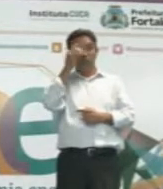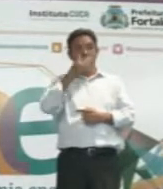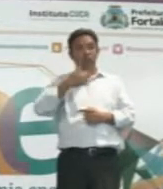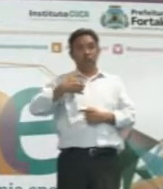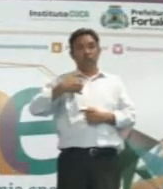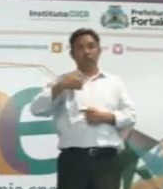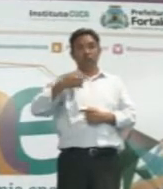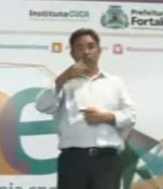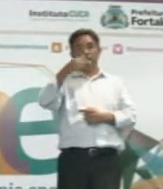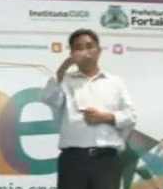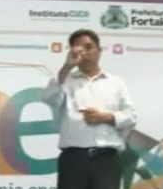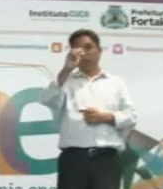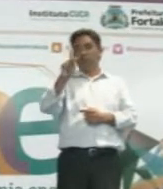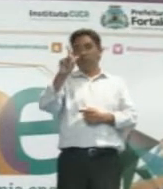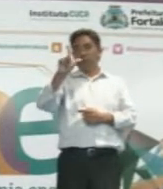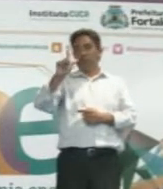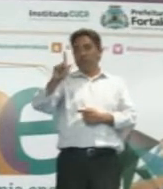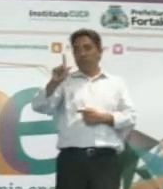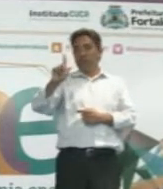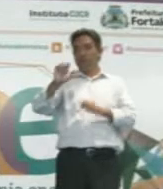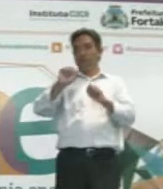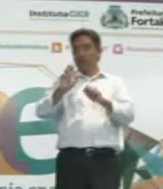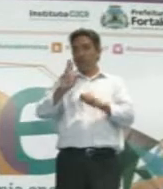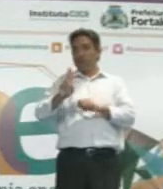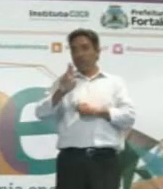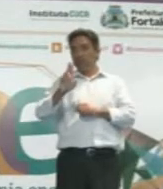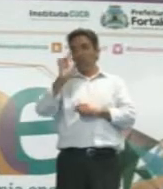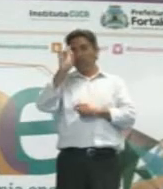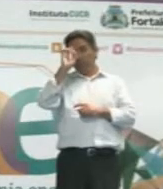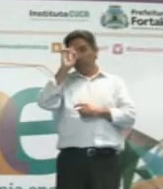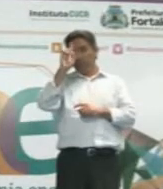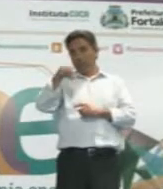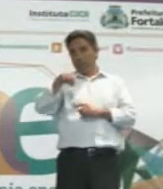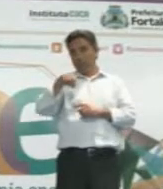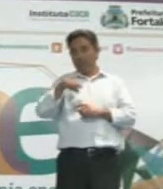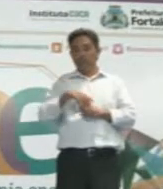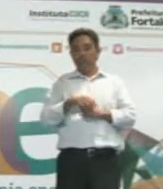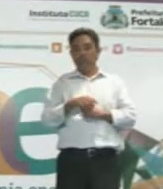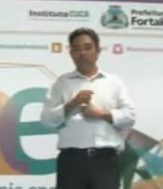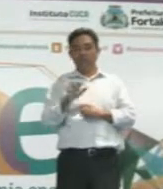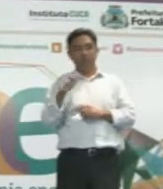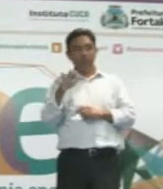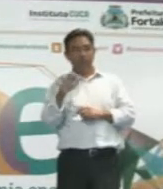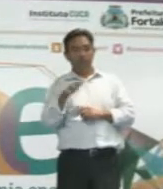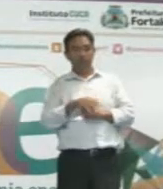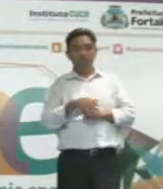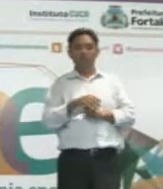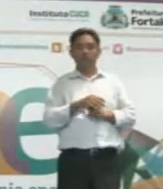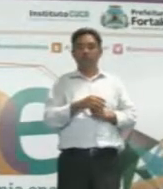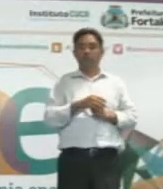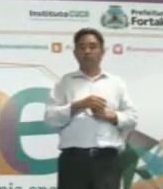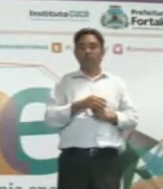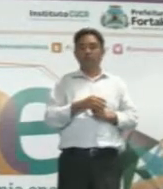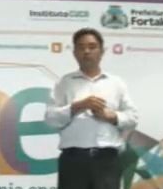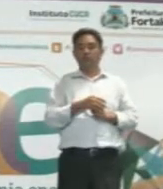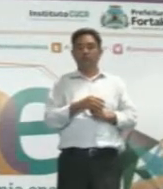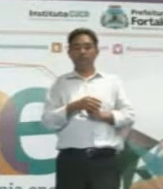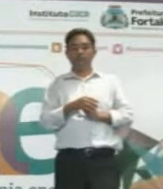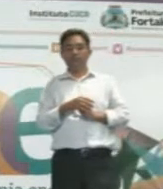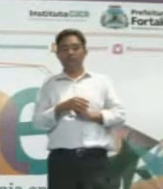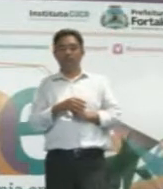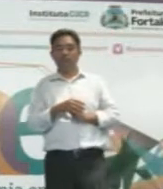70 kg de massa corporal pode ingerir por dia é mais próxima de, dado, massa molar